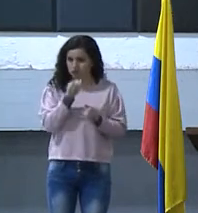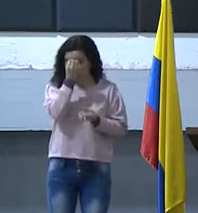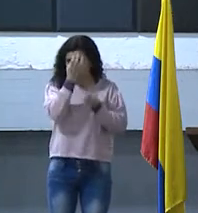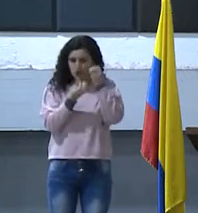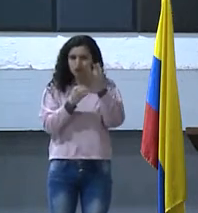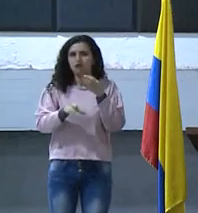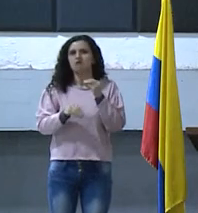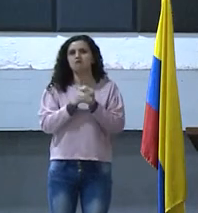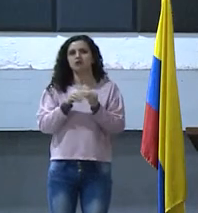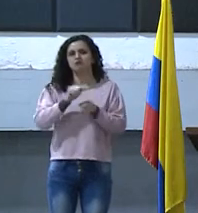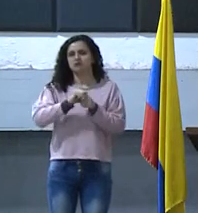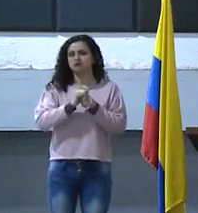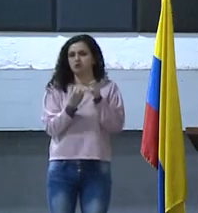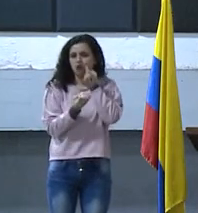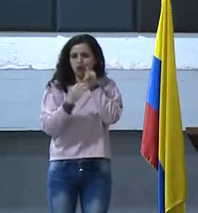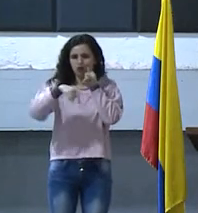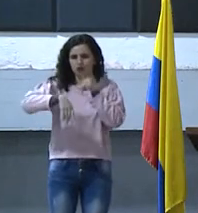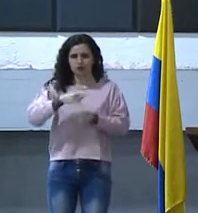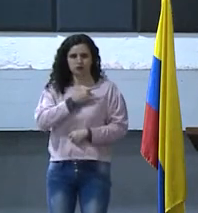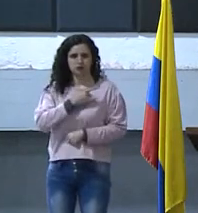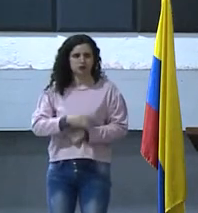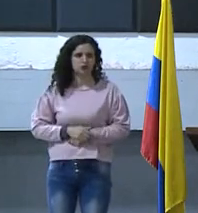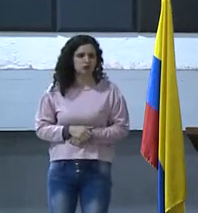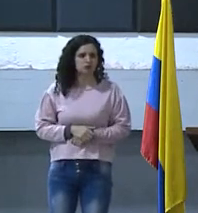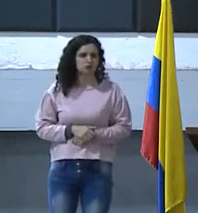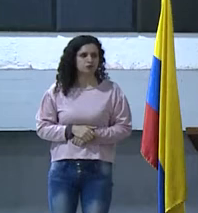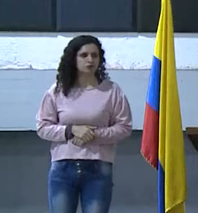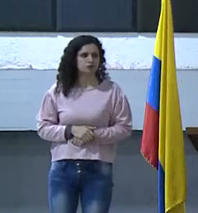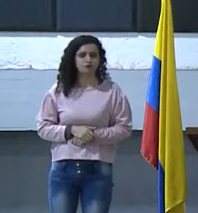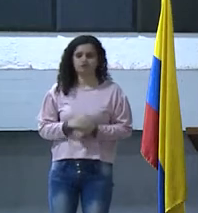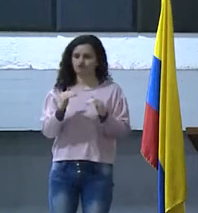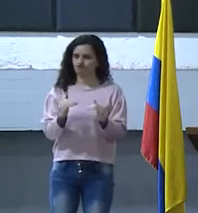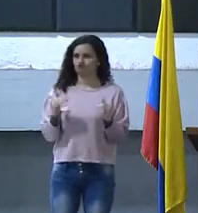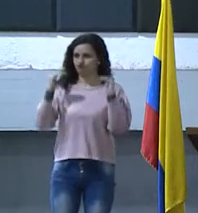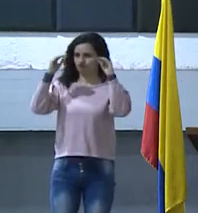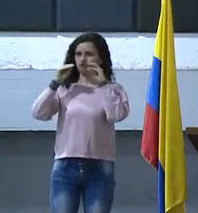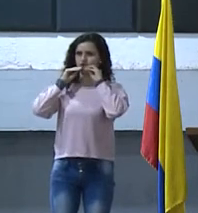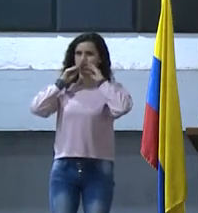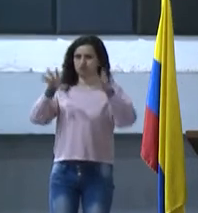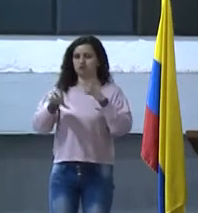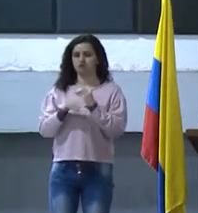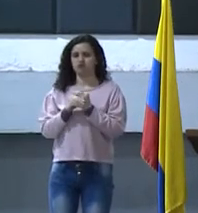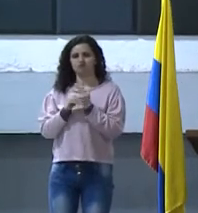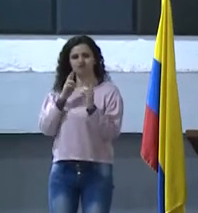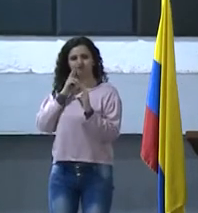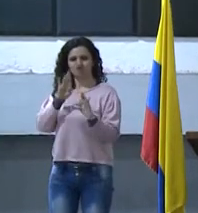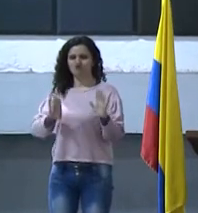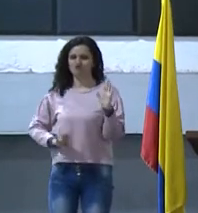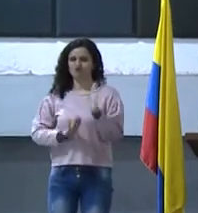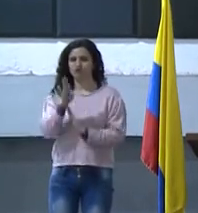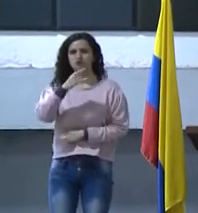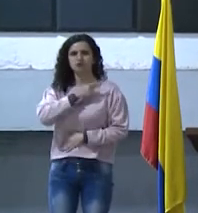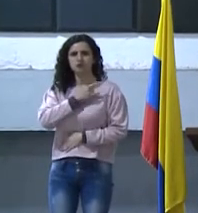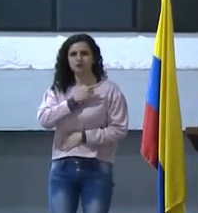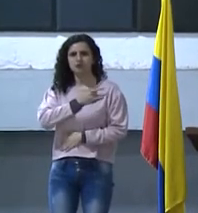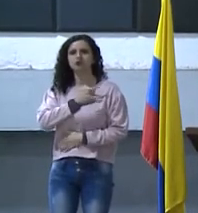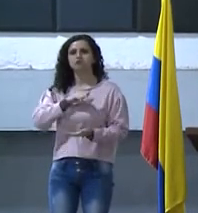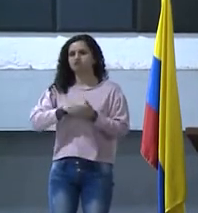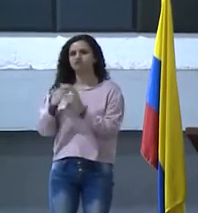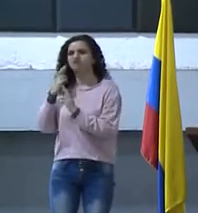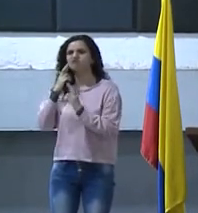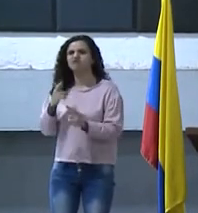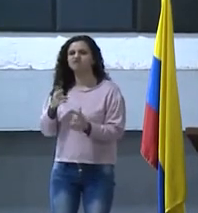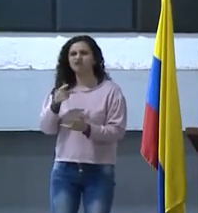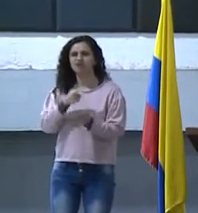pedagógica de la universidad dignificar lo público potenciar la universidad reconoce el camino andado por el